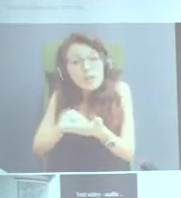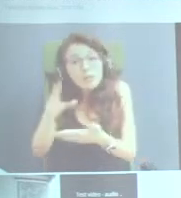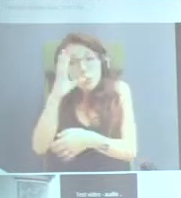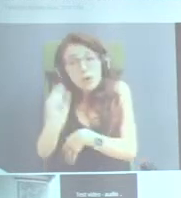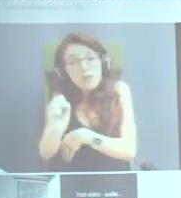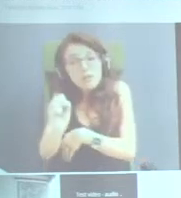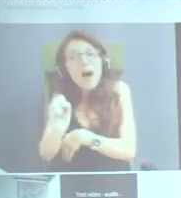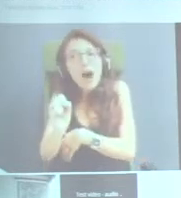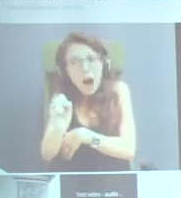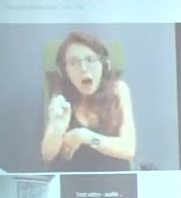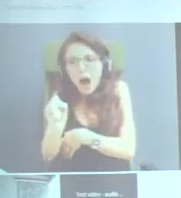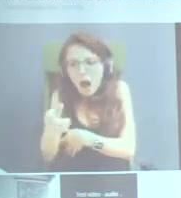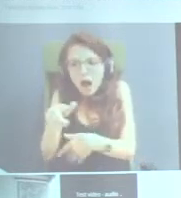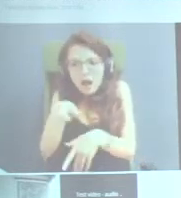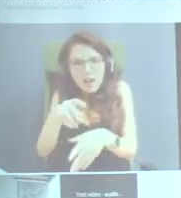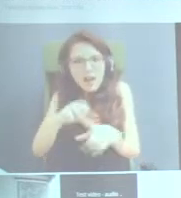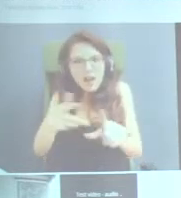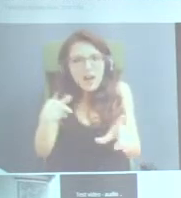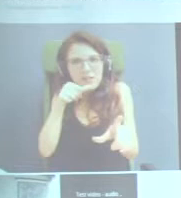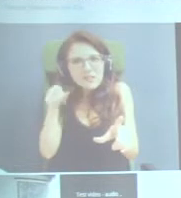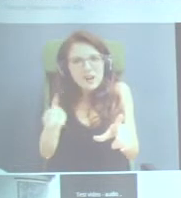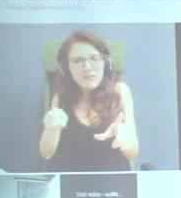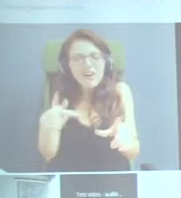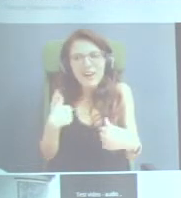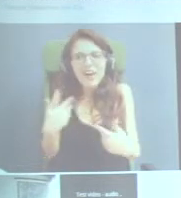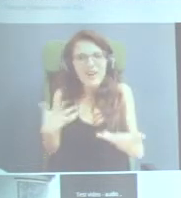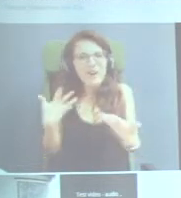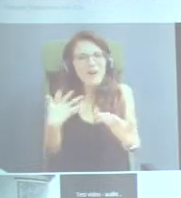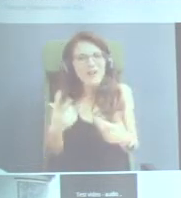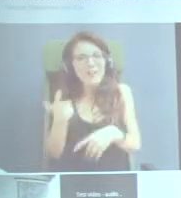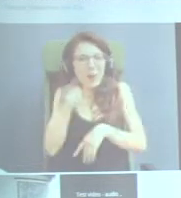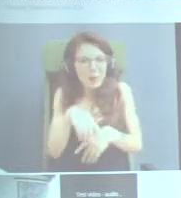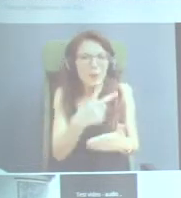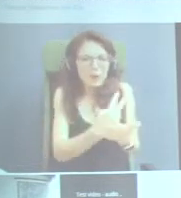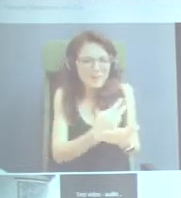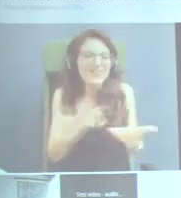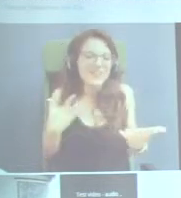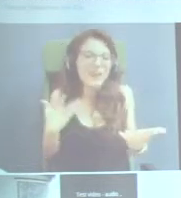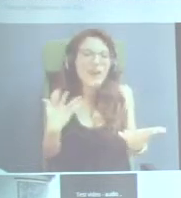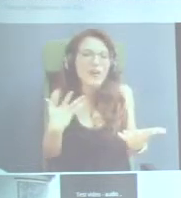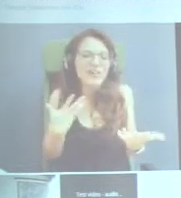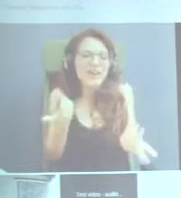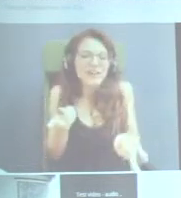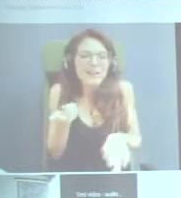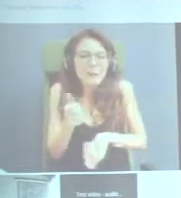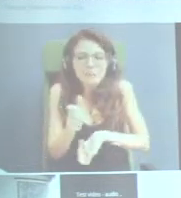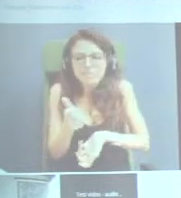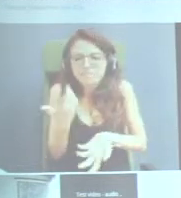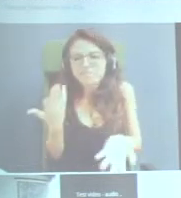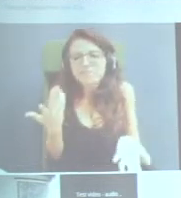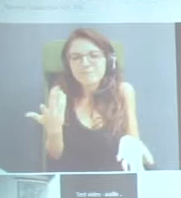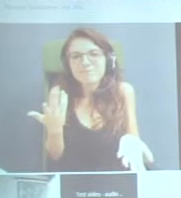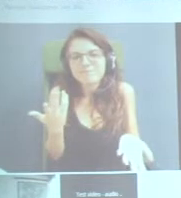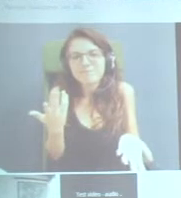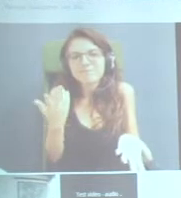io sono davvero contenta e anche l'azienda ovviamente è molto positiva perché insomma